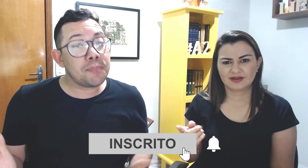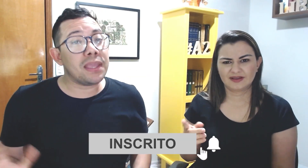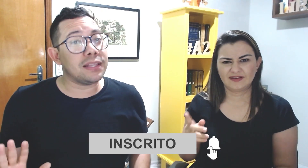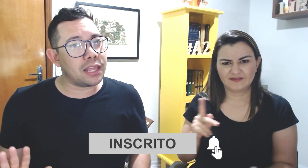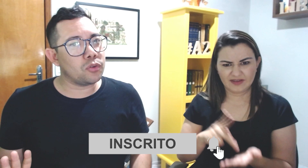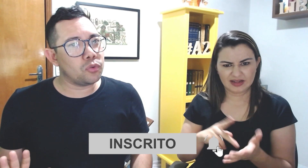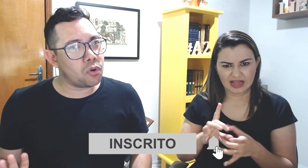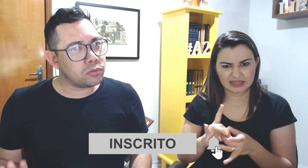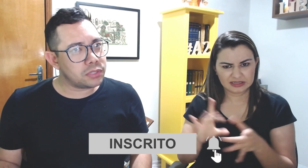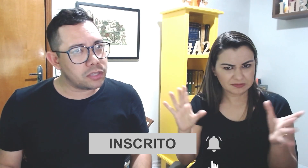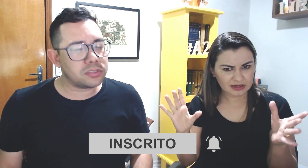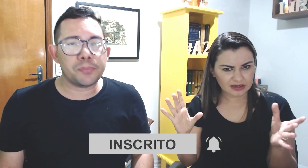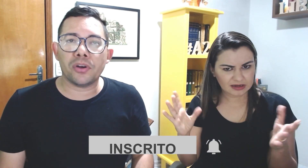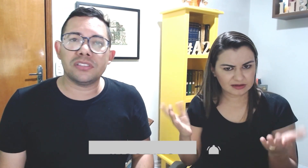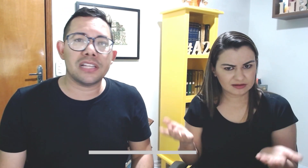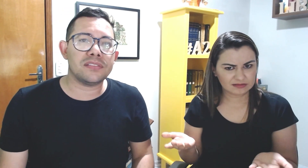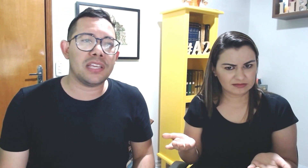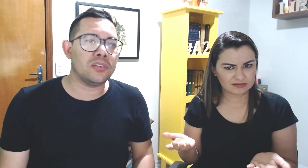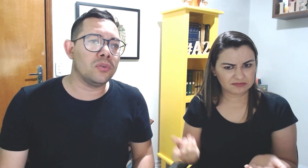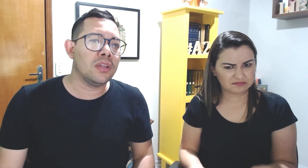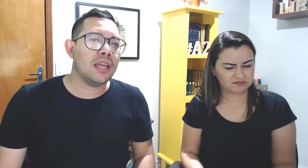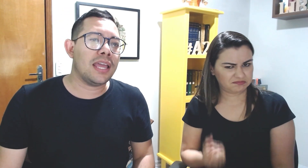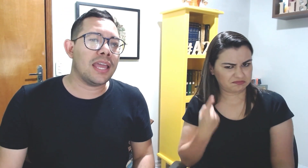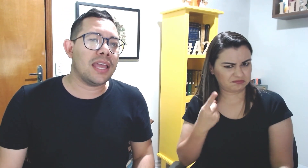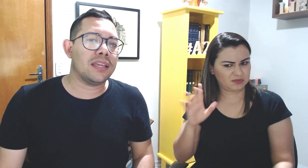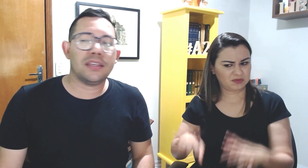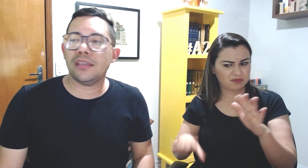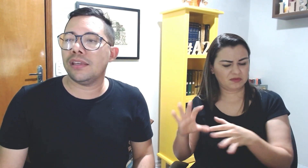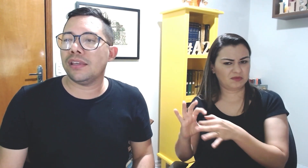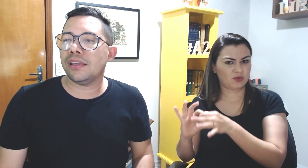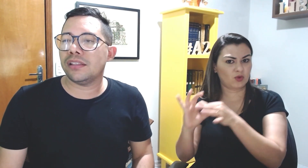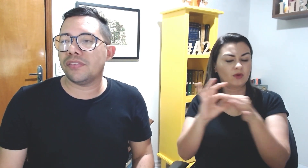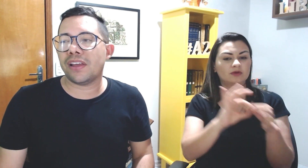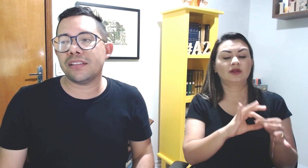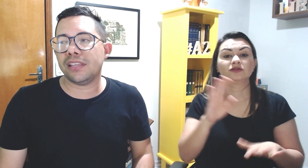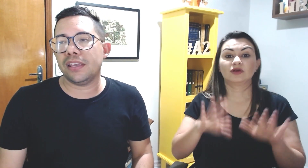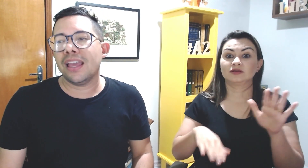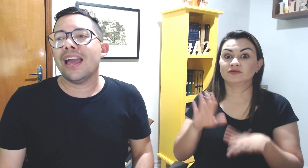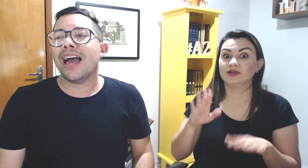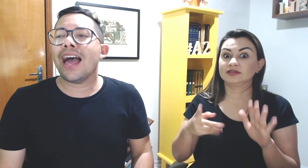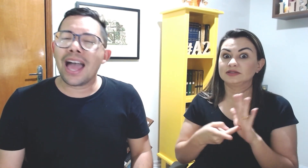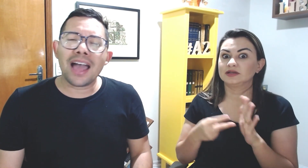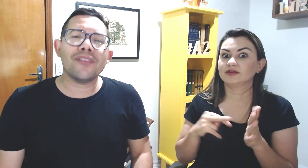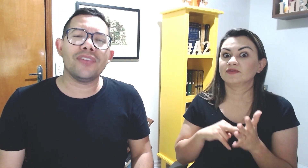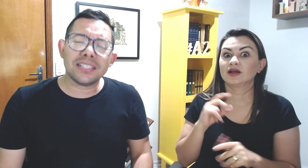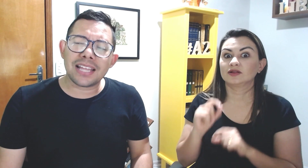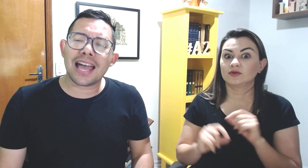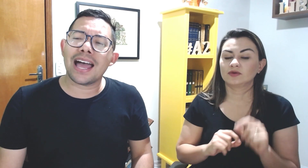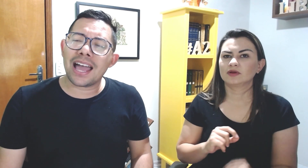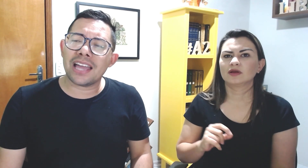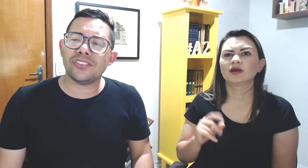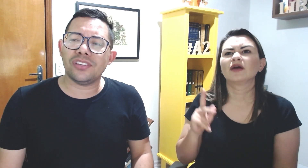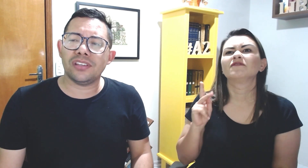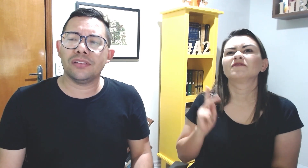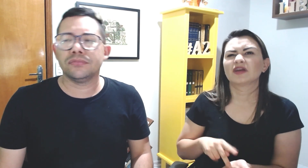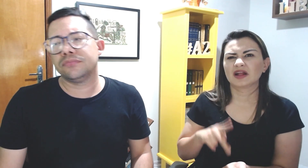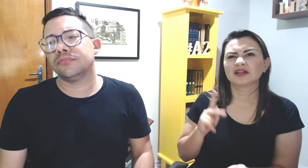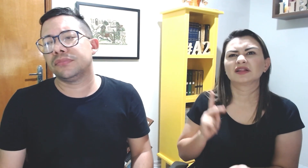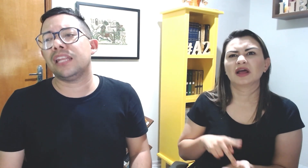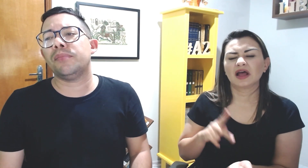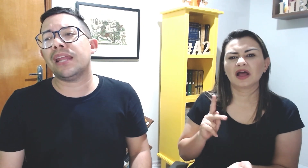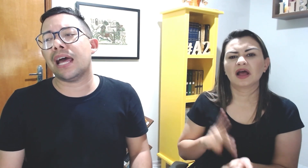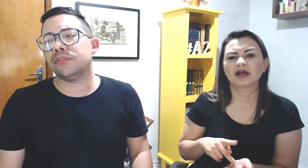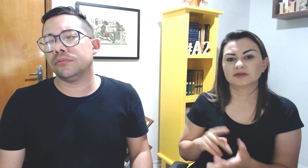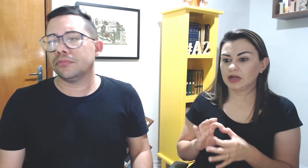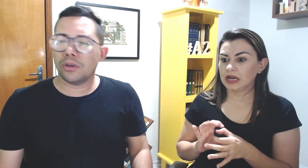Então, dependendo do contexto, você pode estar dizendo que você fala assim, ah, verdade,